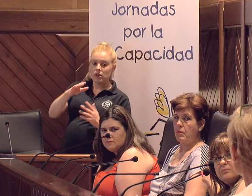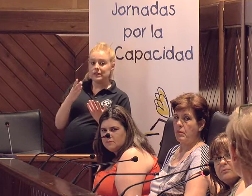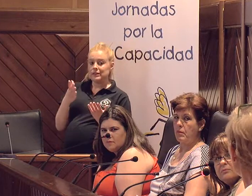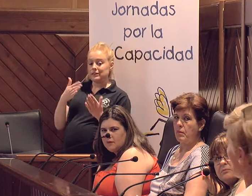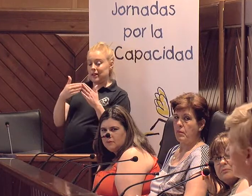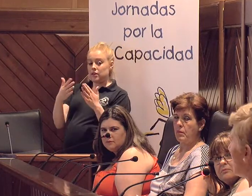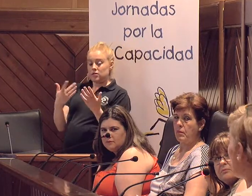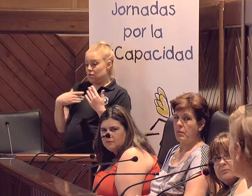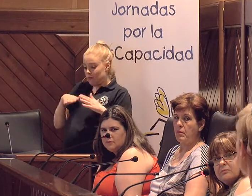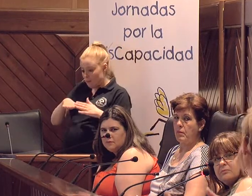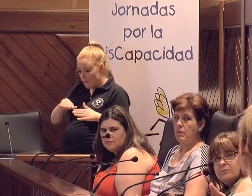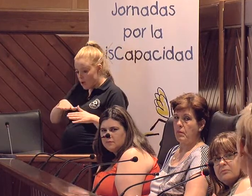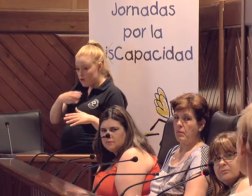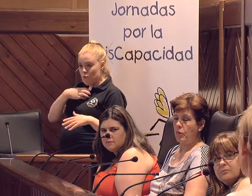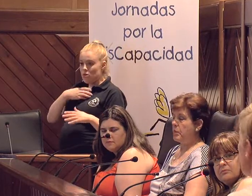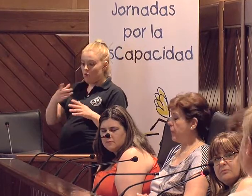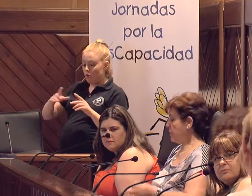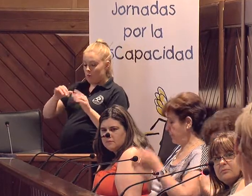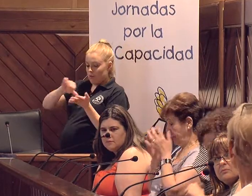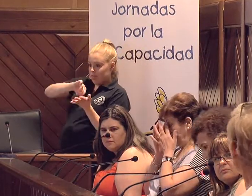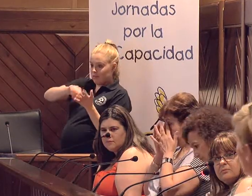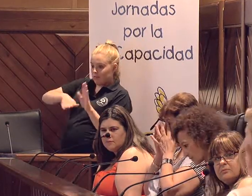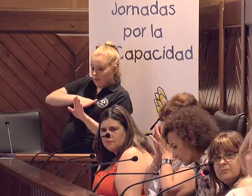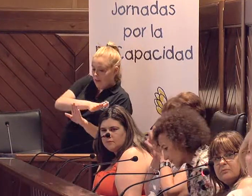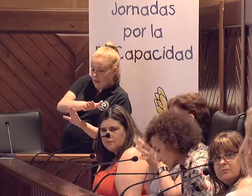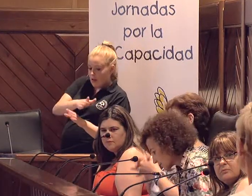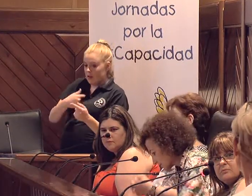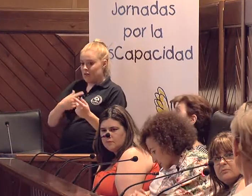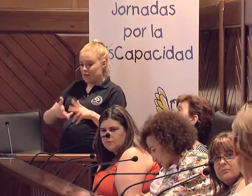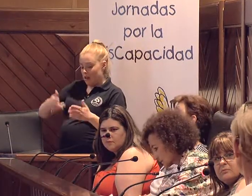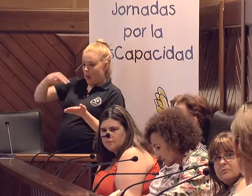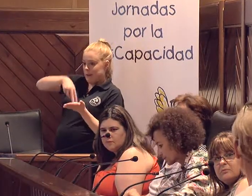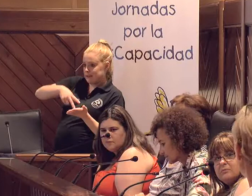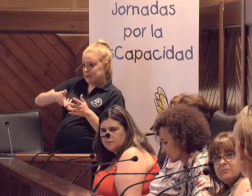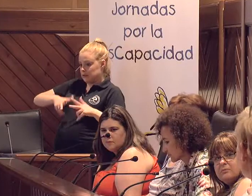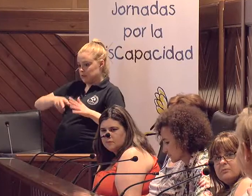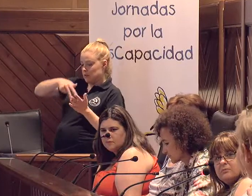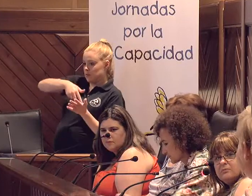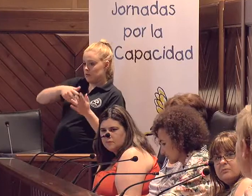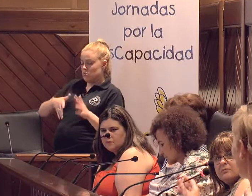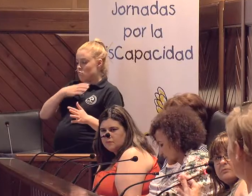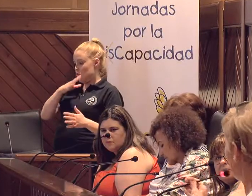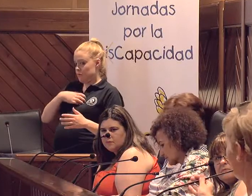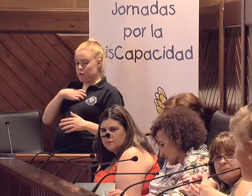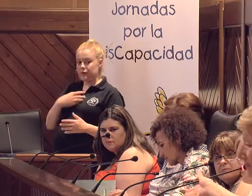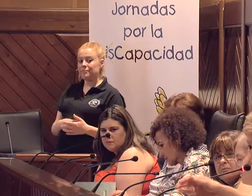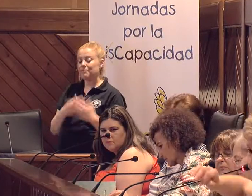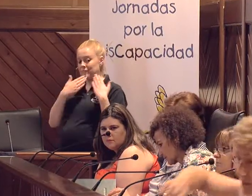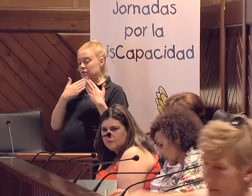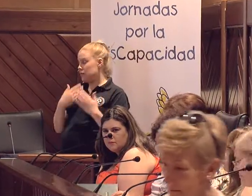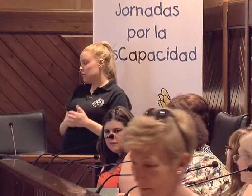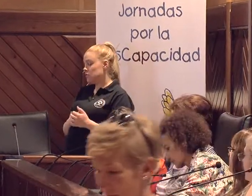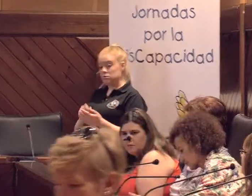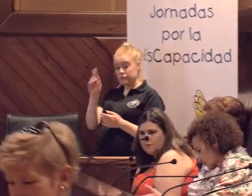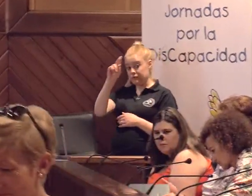que no puedes pasar y, si no, tienes que pasar por la mitad. Y se tiene que levantar uno, se tiene que quitar otro, porque no se puede. Gracias. Pues, sí,